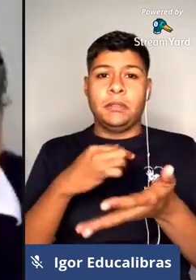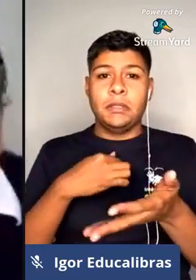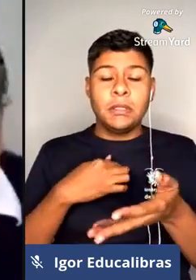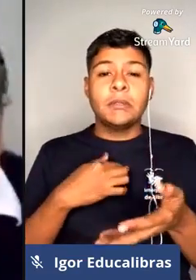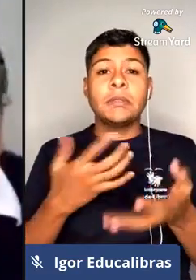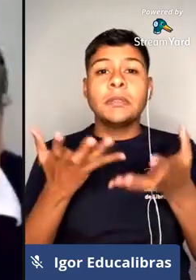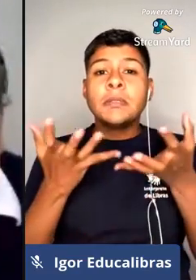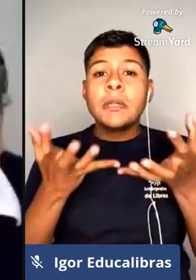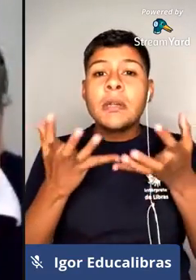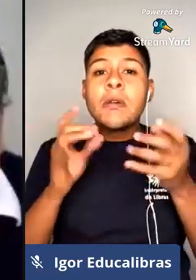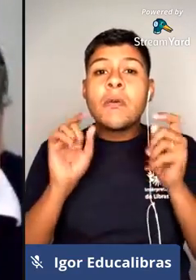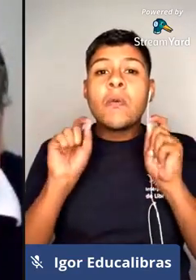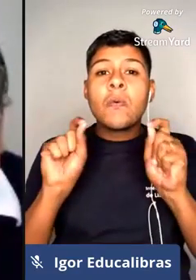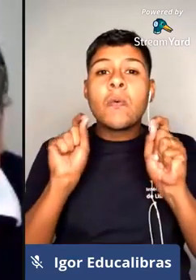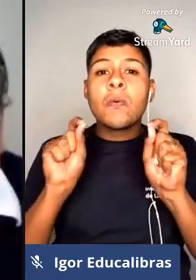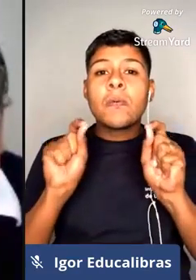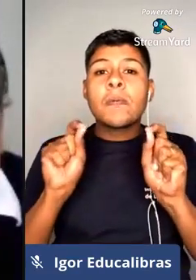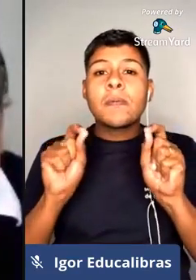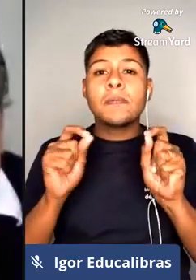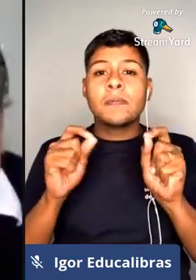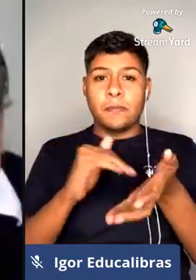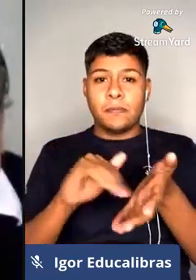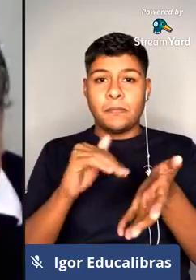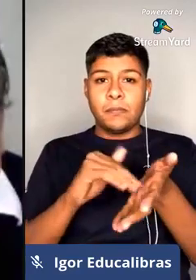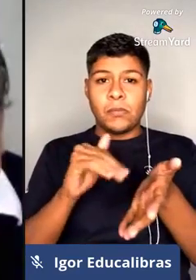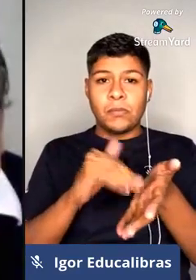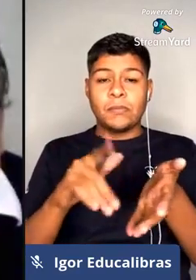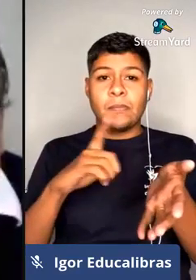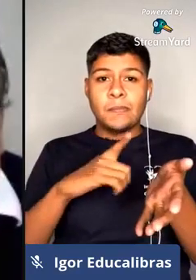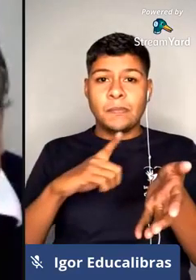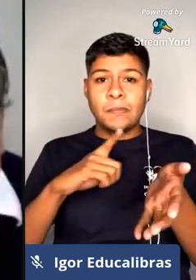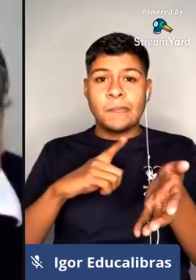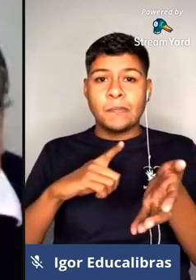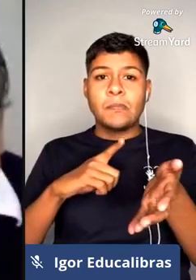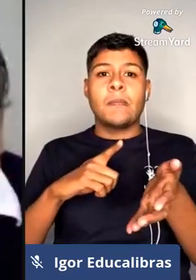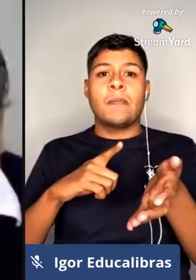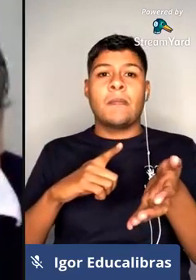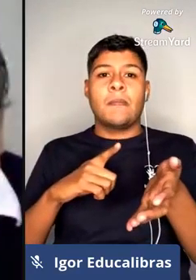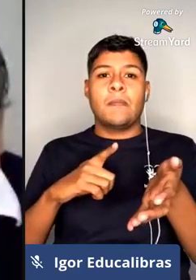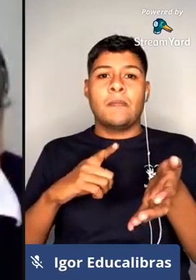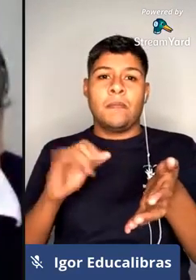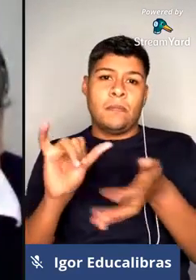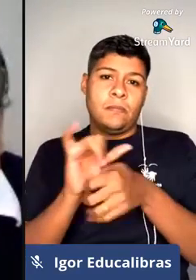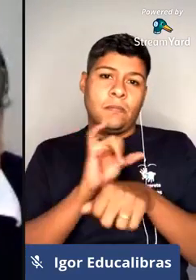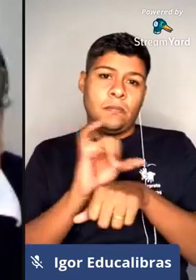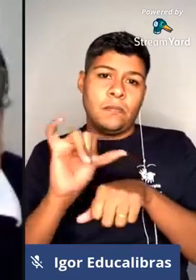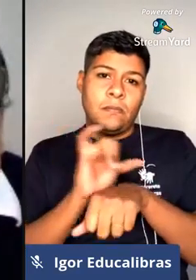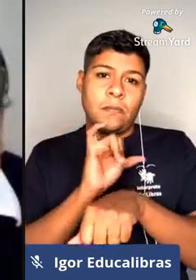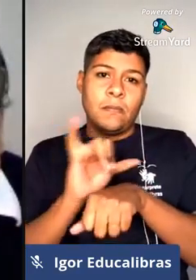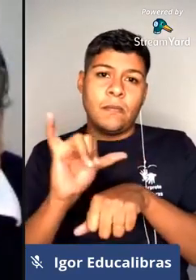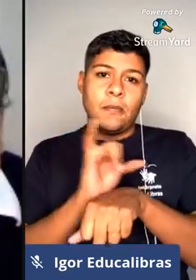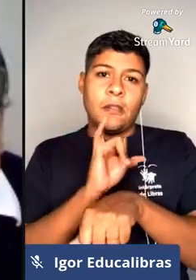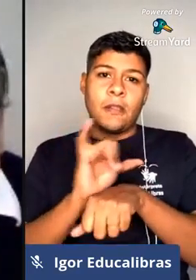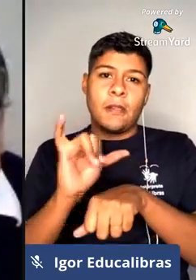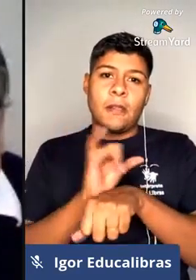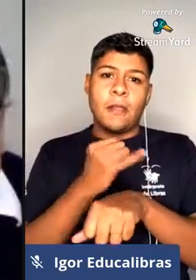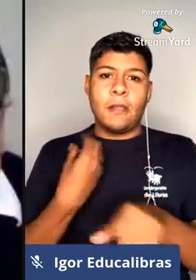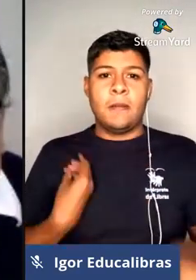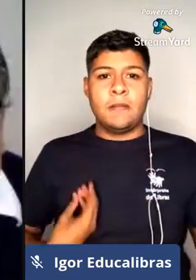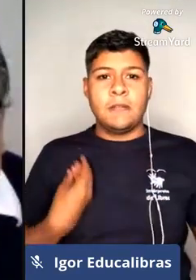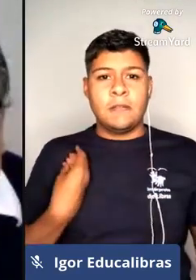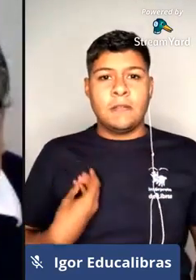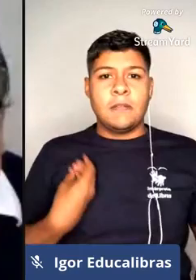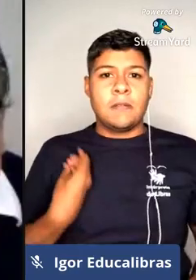de... como secretário, eu tenho um pouco... Estou meio limitado, mas quero incentivar, né,